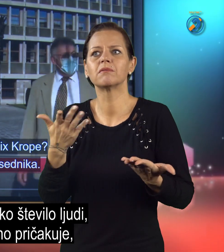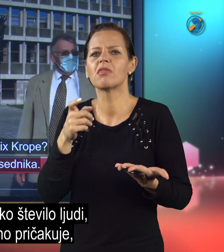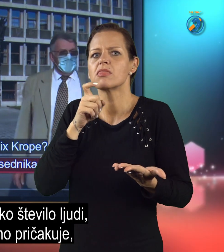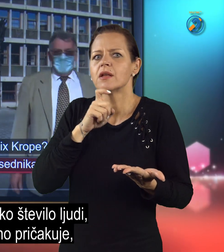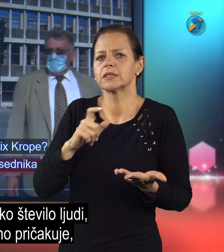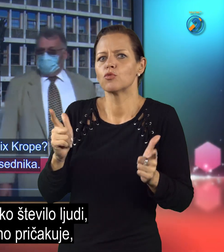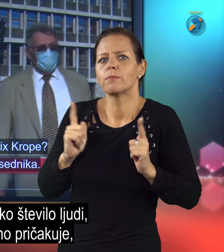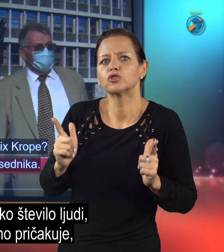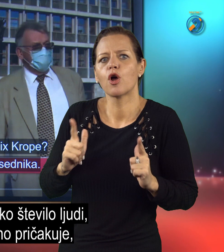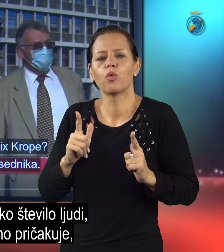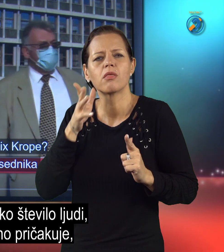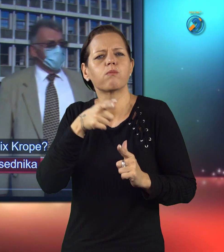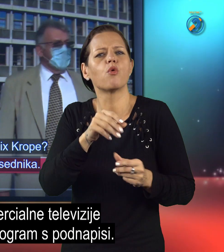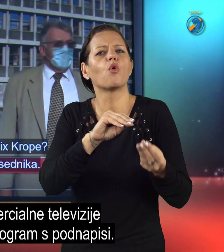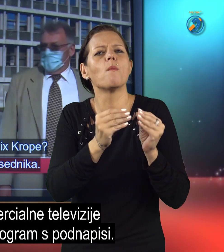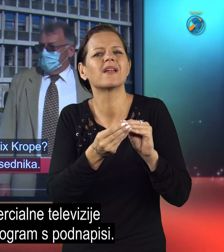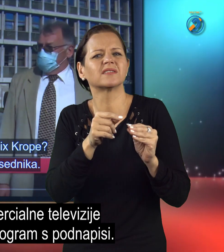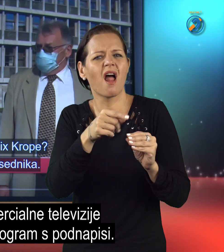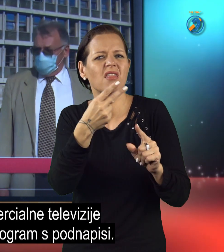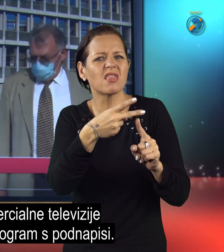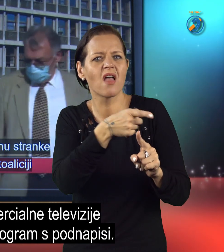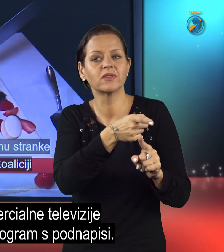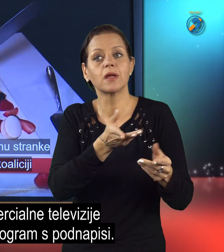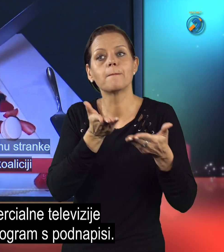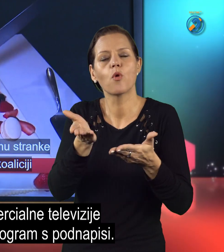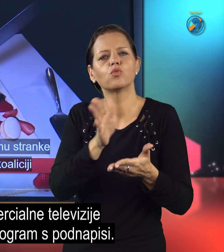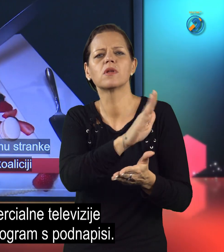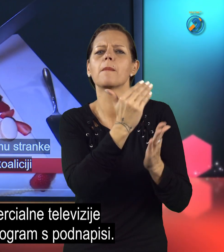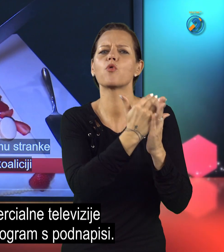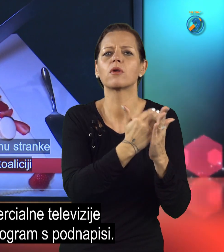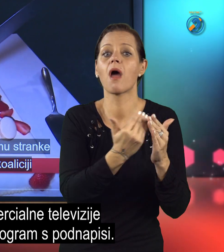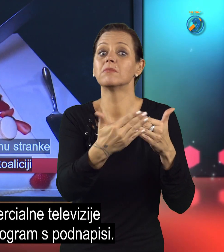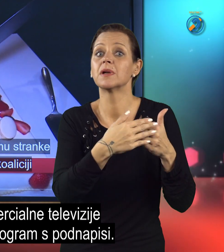komercialne televizije ponudile svoj program s podnapisi.